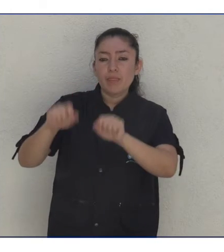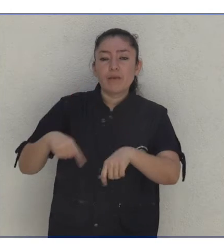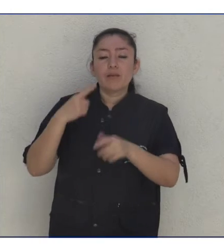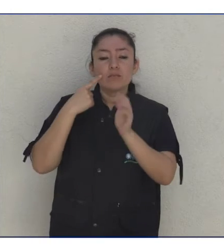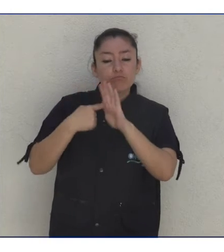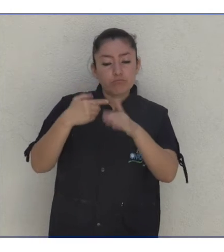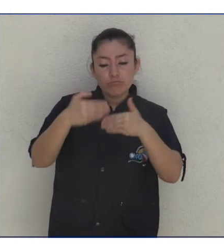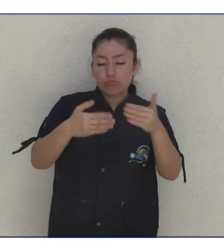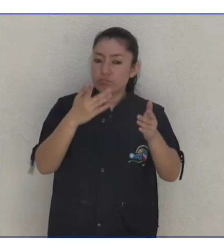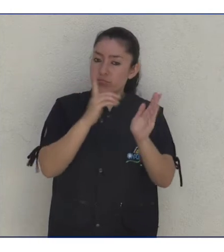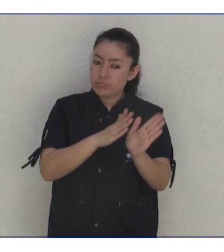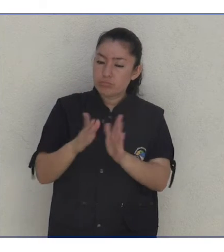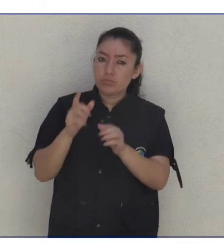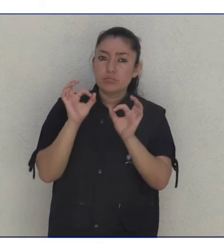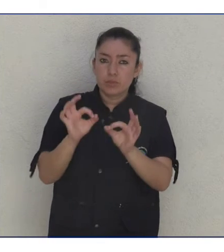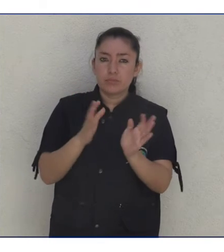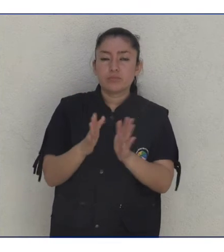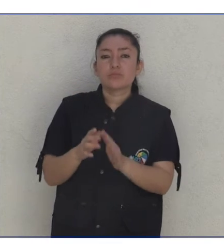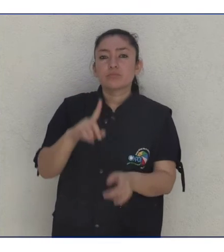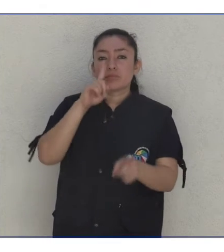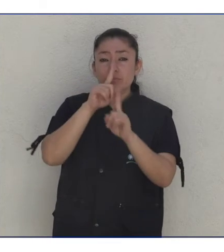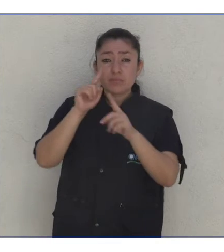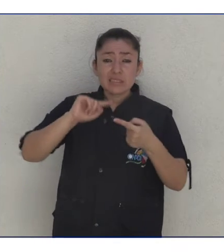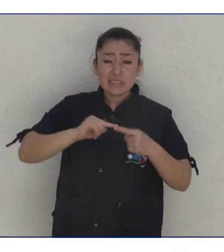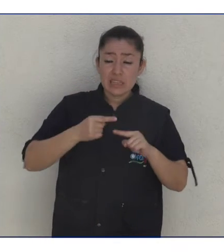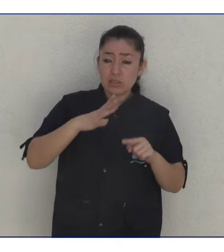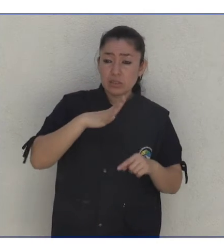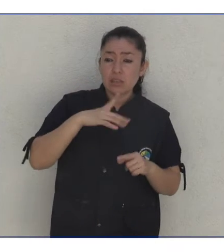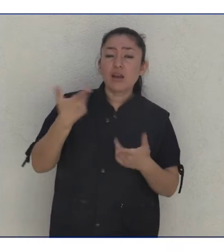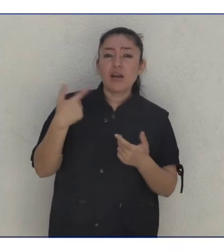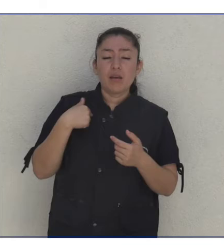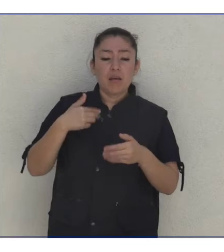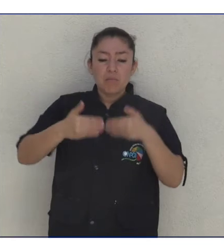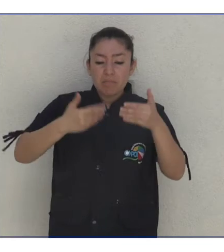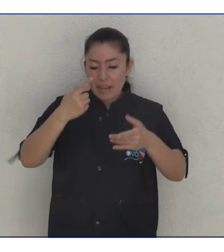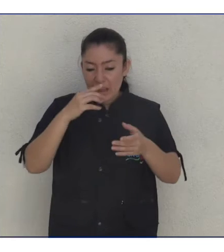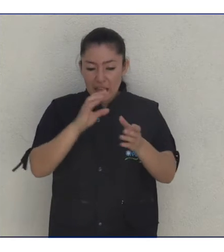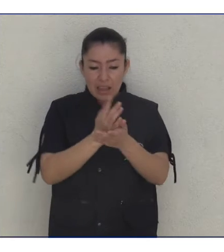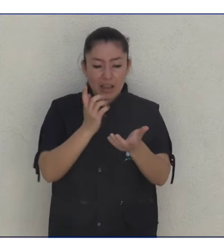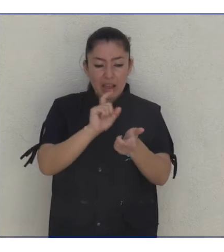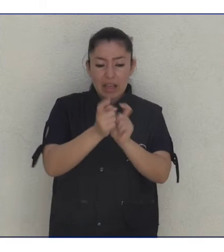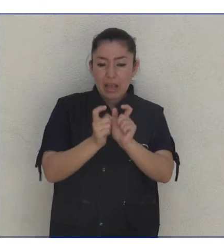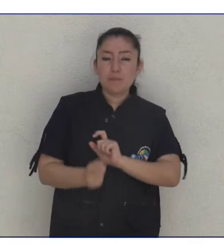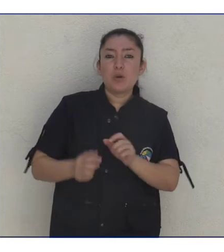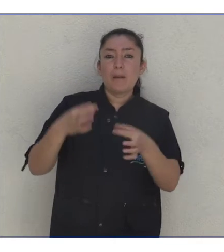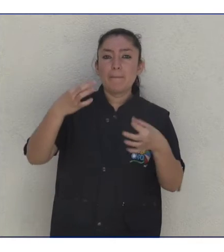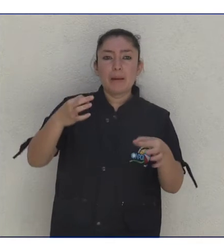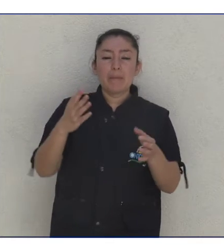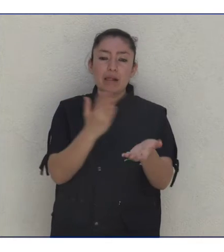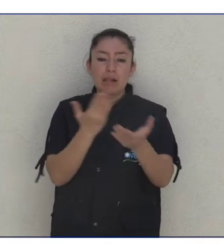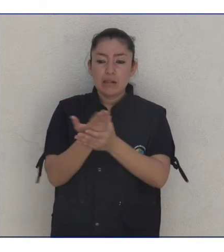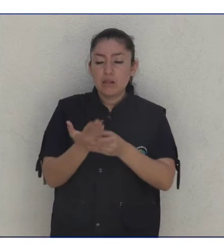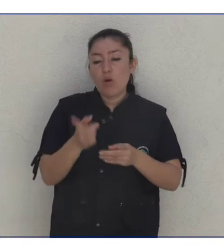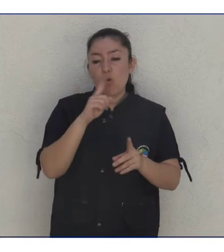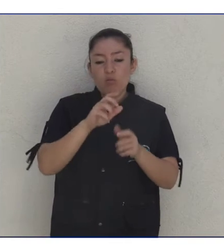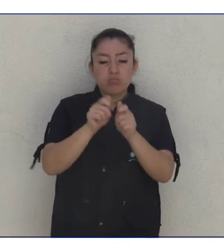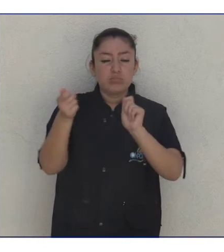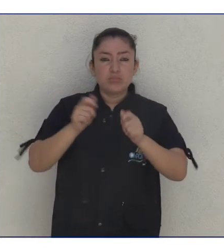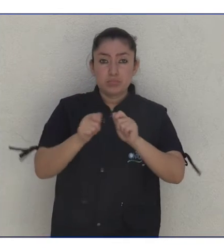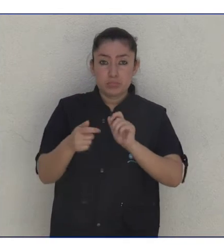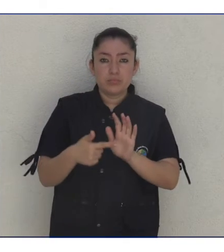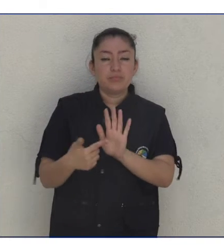los daños y perjuicios que se pudieran generar por la alteración o destrucción de información en archivos.